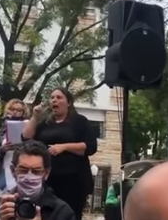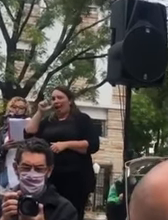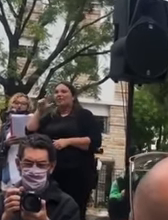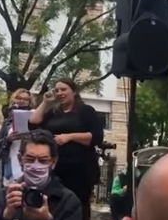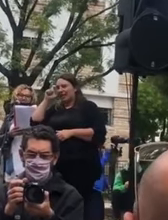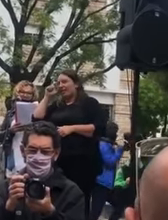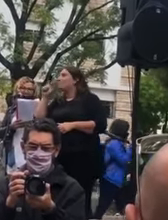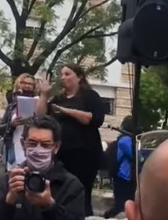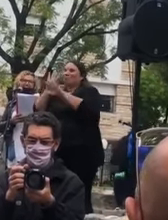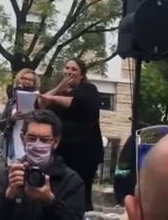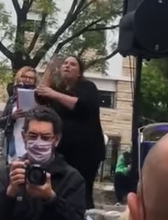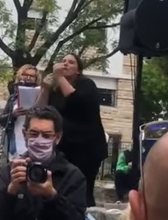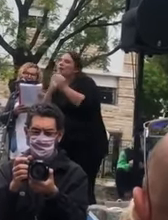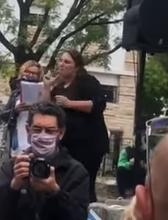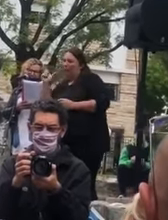perdón, Zucarace,